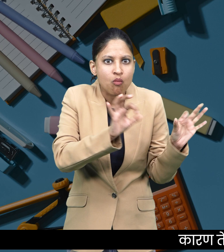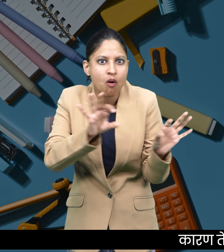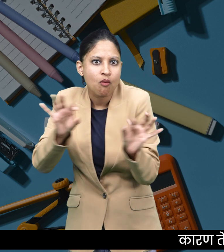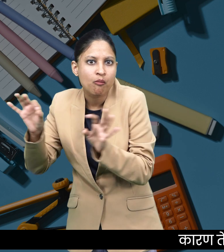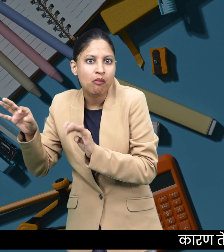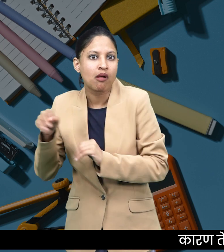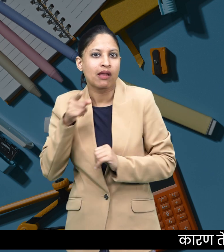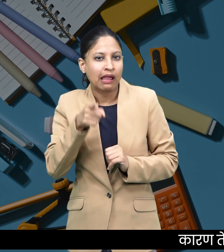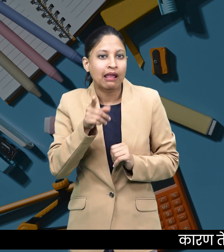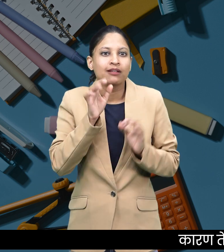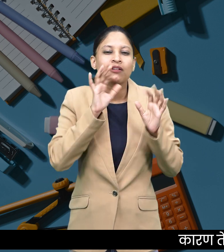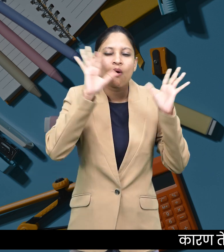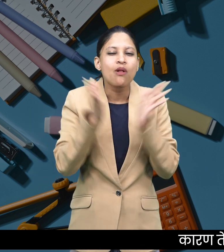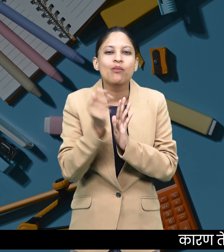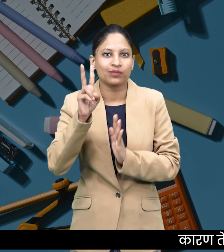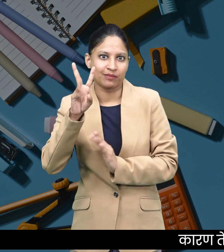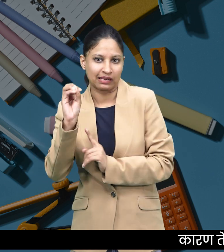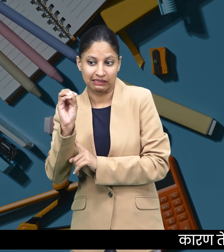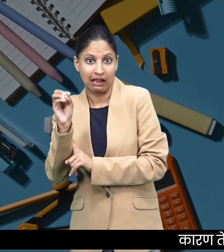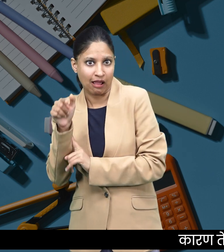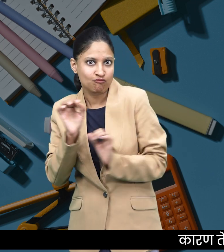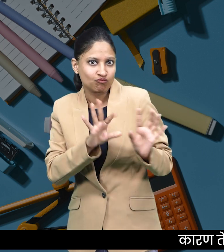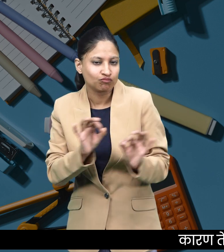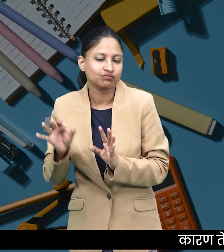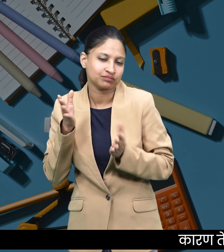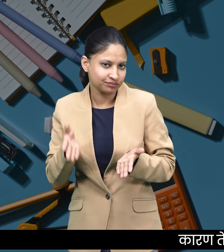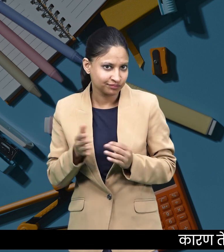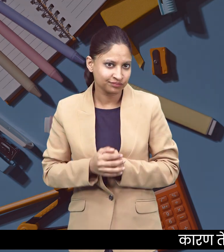कारण ते 20 ला अचूकपणे भागतात.